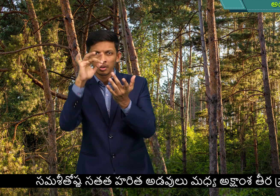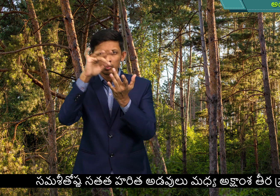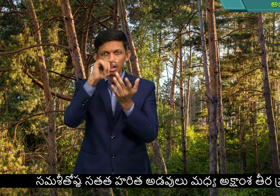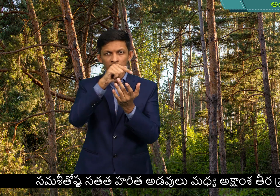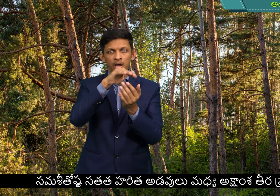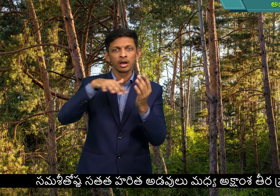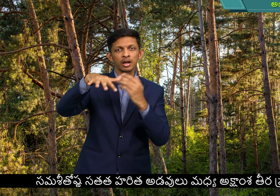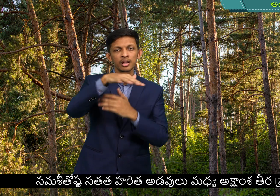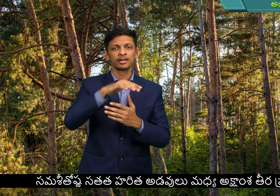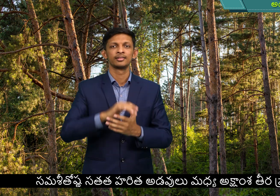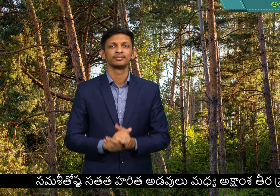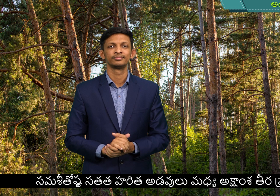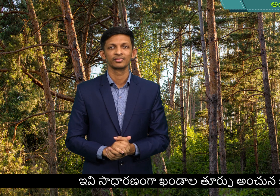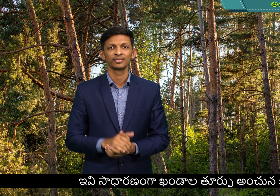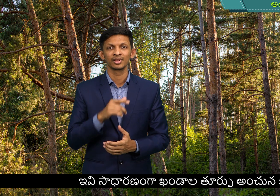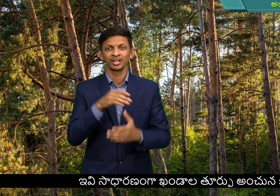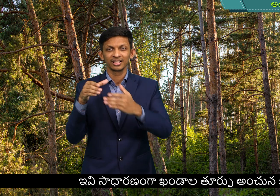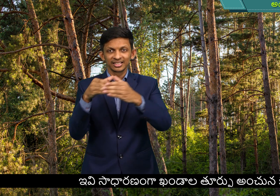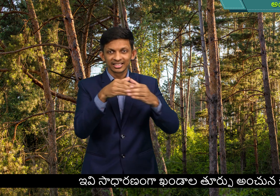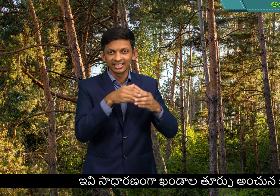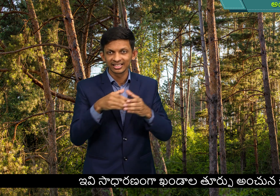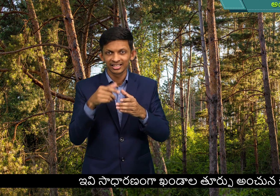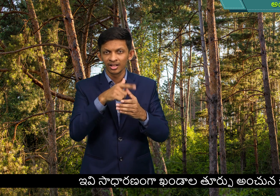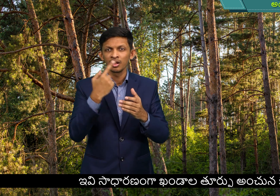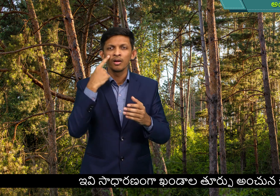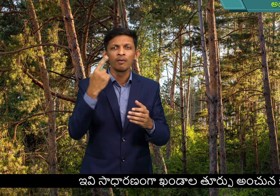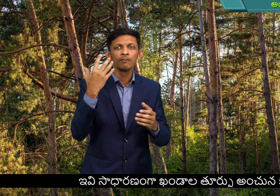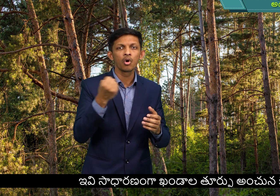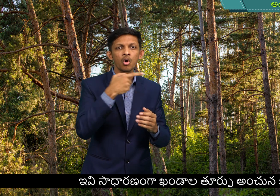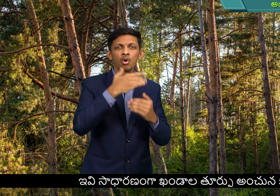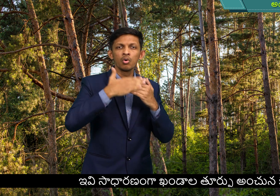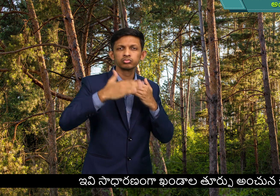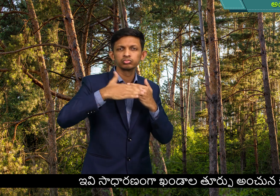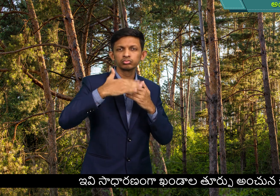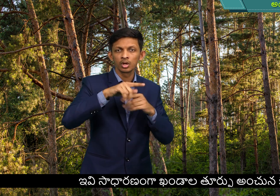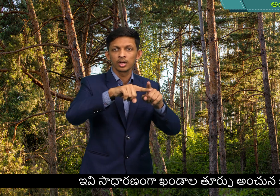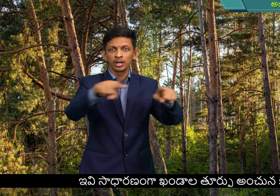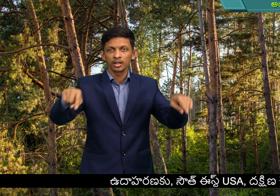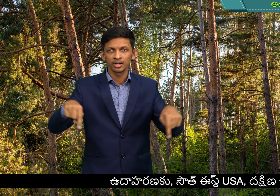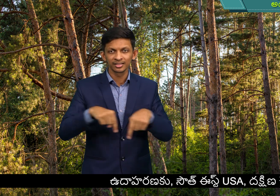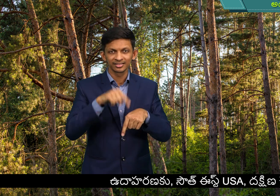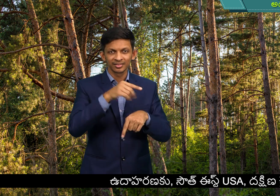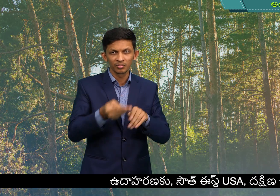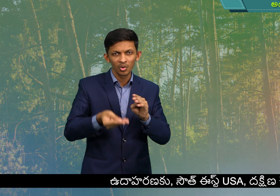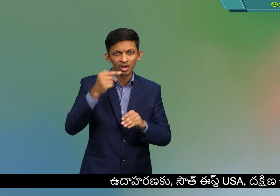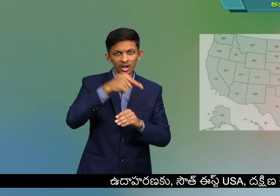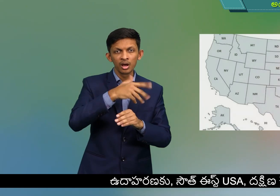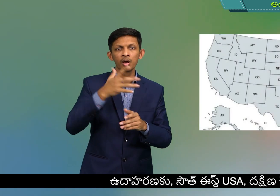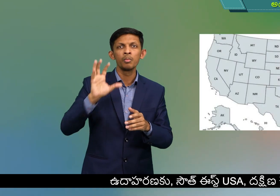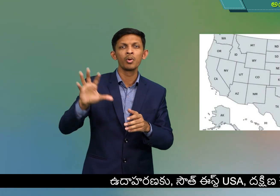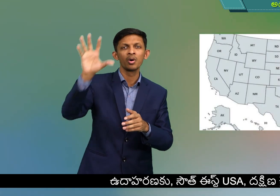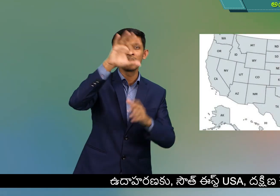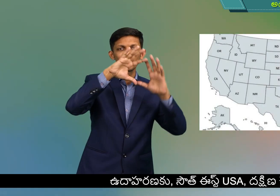ఇవి సాధారణంగా ఖండాల తూర్పు అంచున కనిపిస్తాయి.